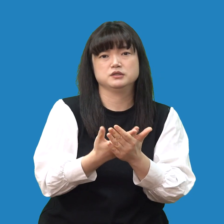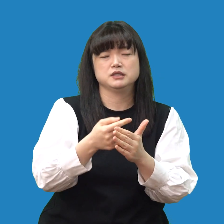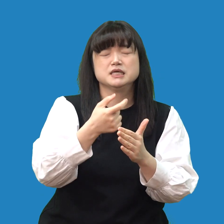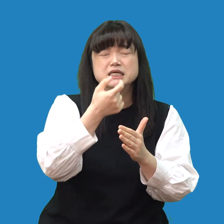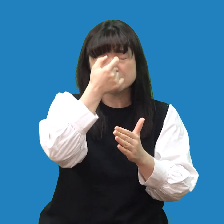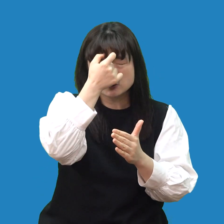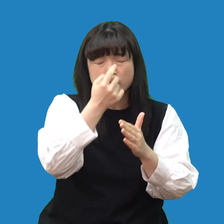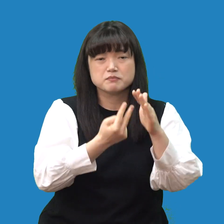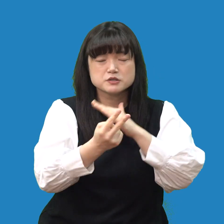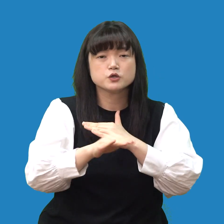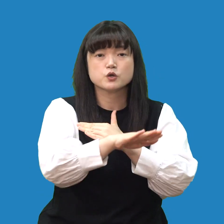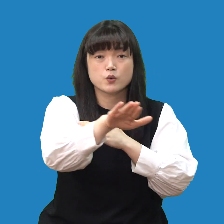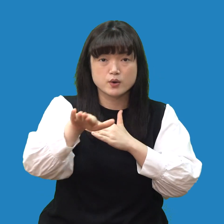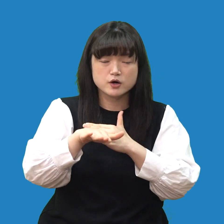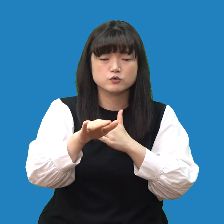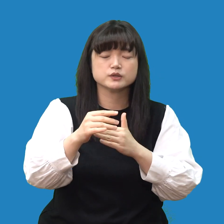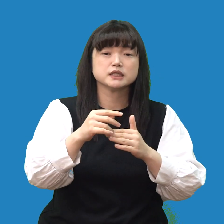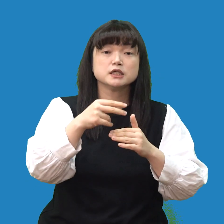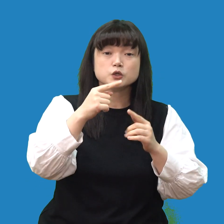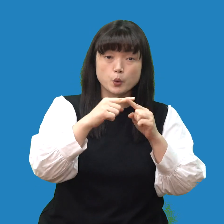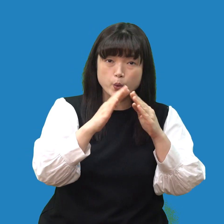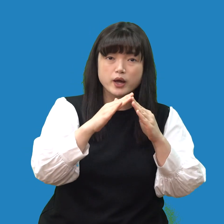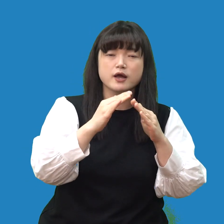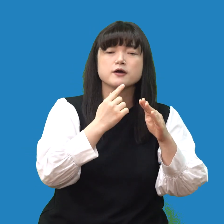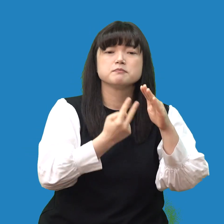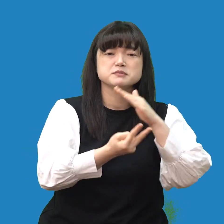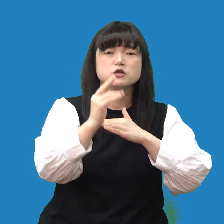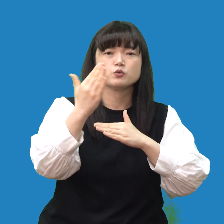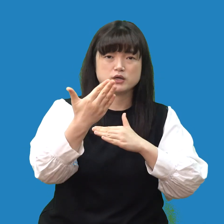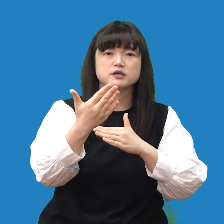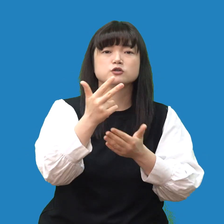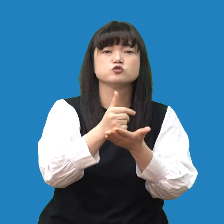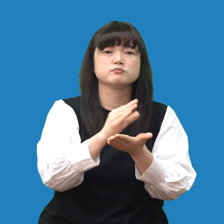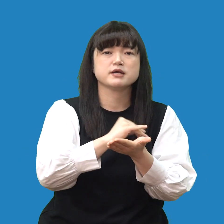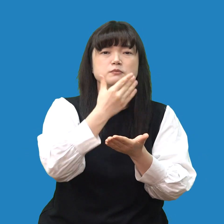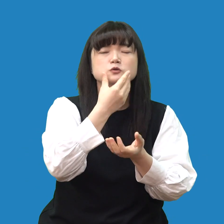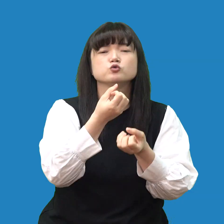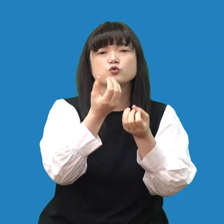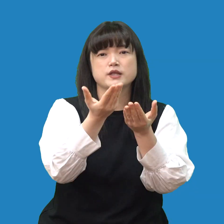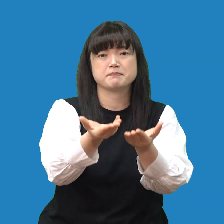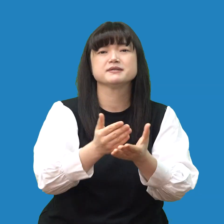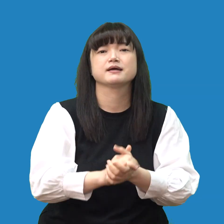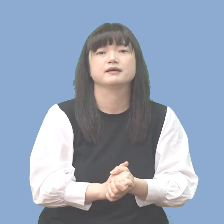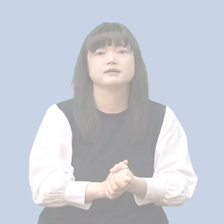기도와 비전이 저와 여러분 우리 서문교의 비전이 되기를 주의 이름으로 축원합니다.